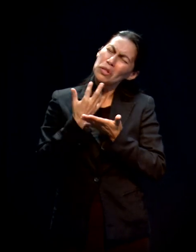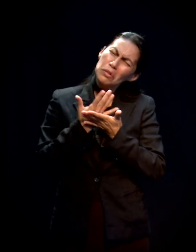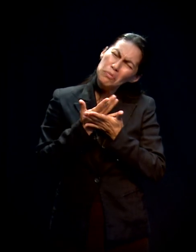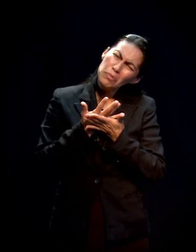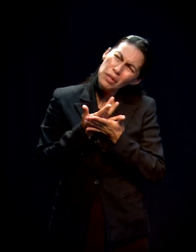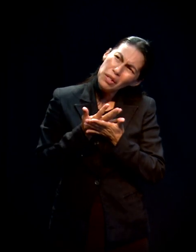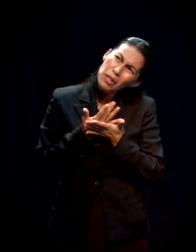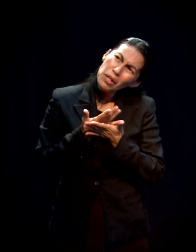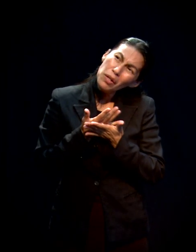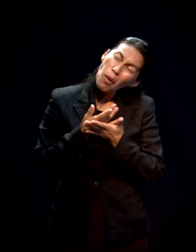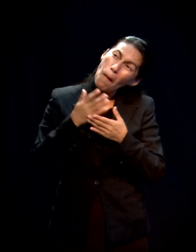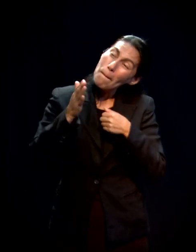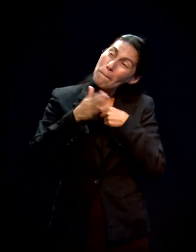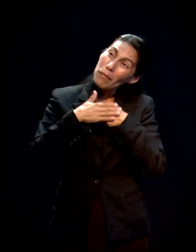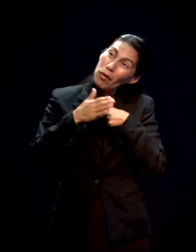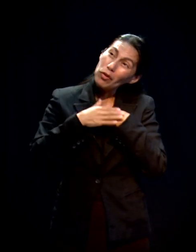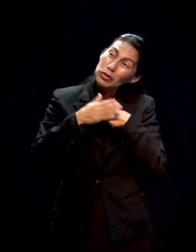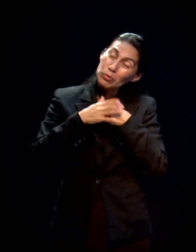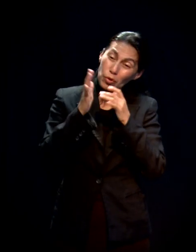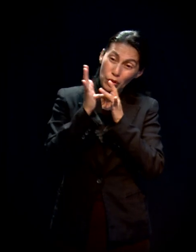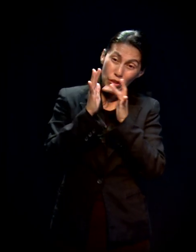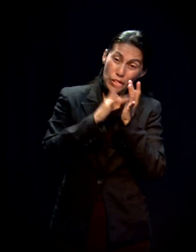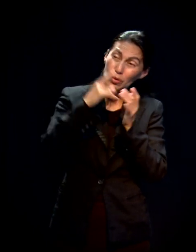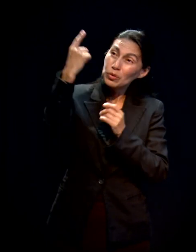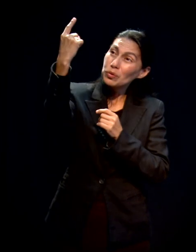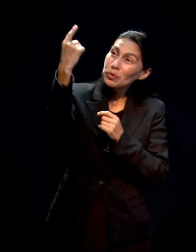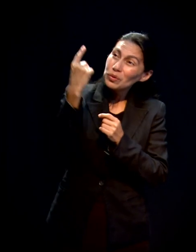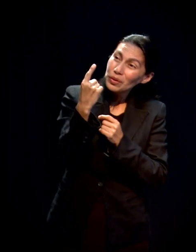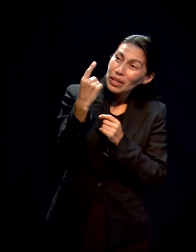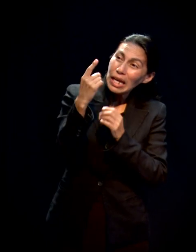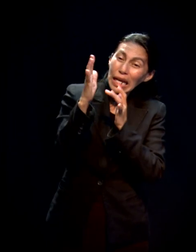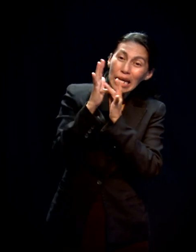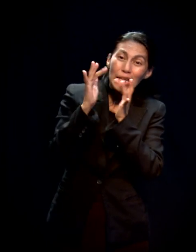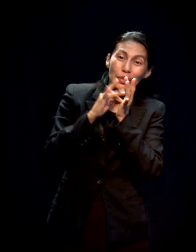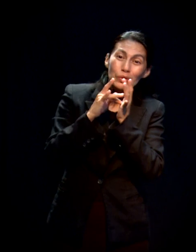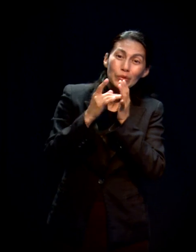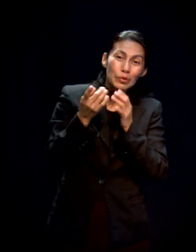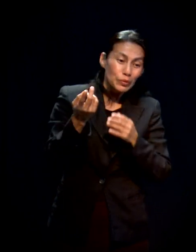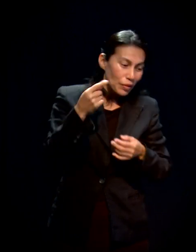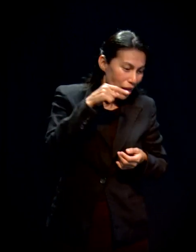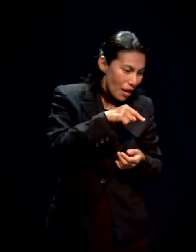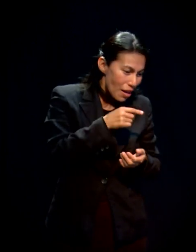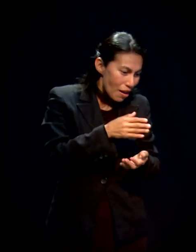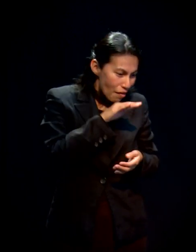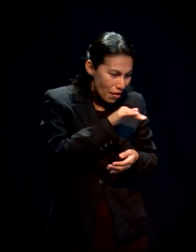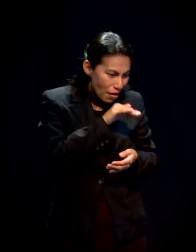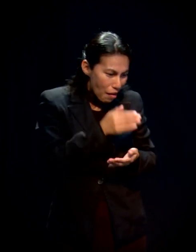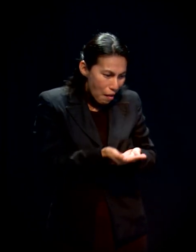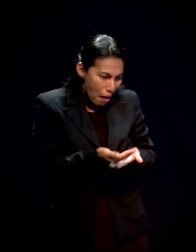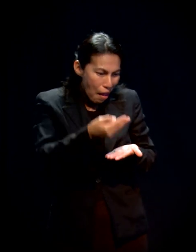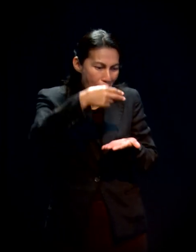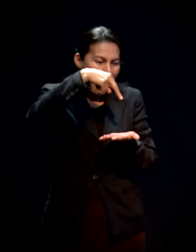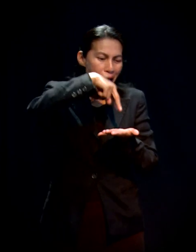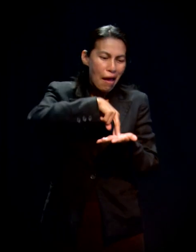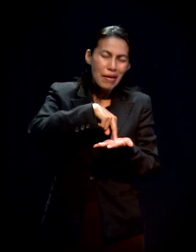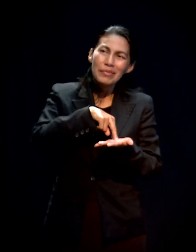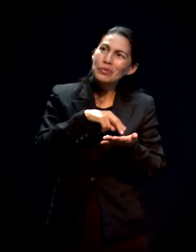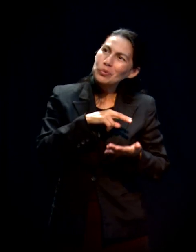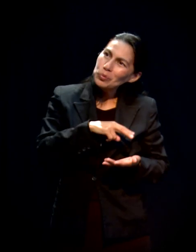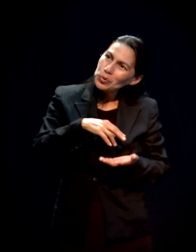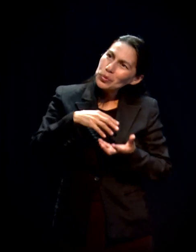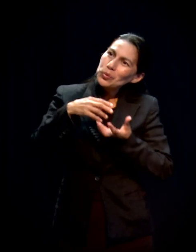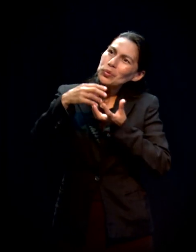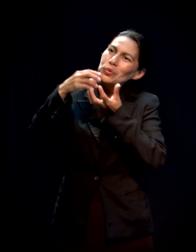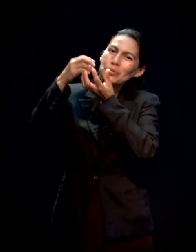en que mi padre cuando jesús venga por segunda vez va a resucitar primero y también sé que aunque esta enfermedad sigue en mi